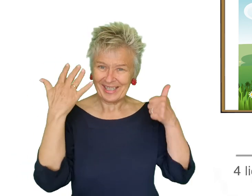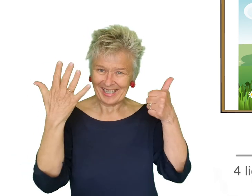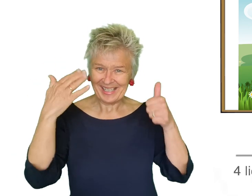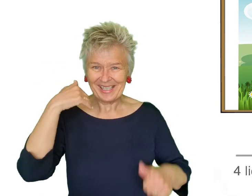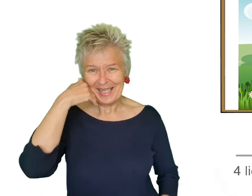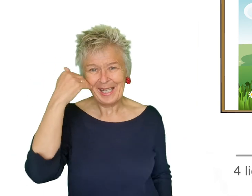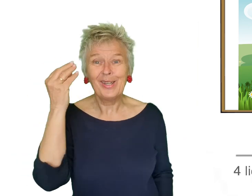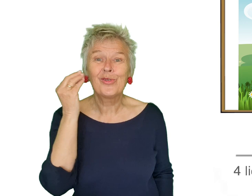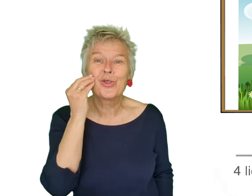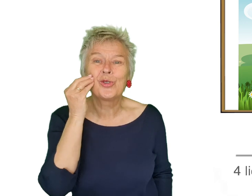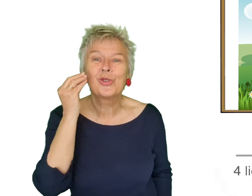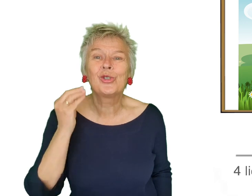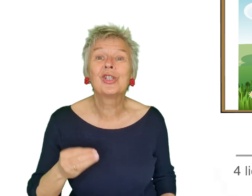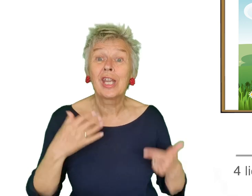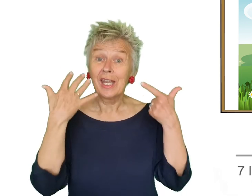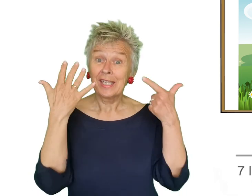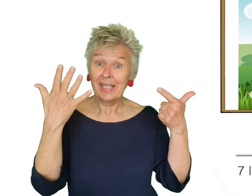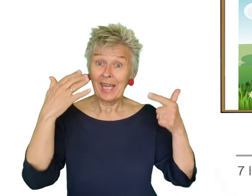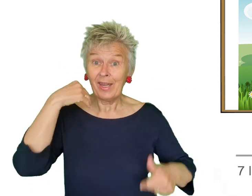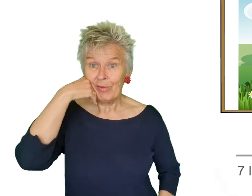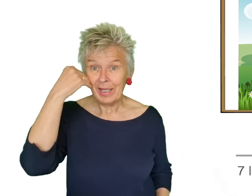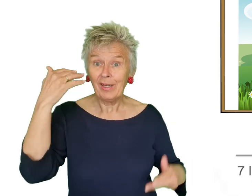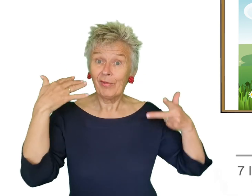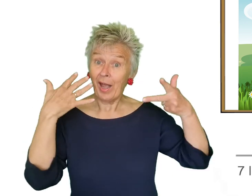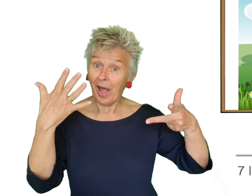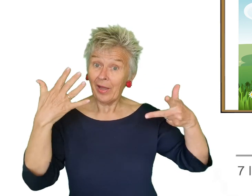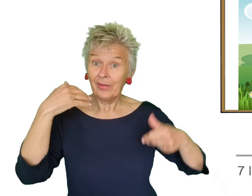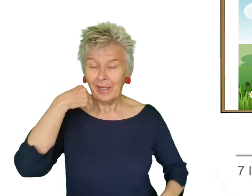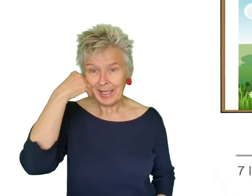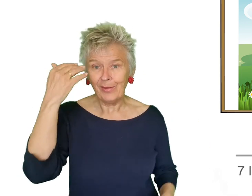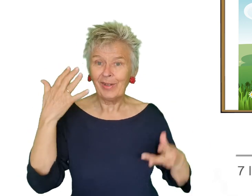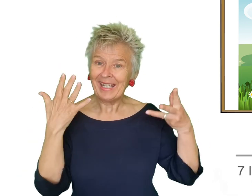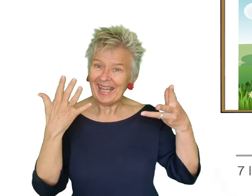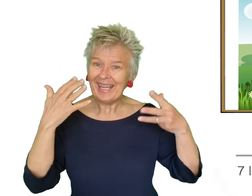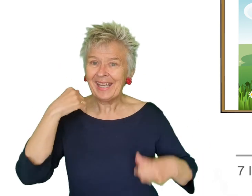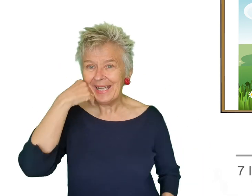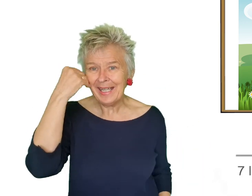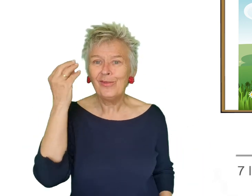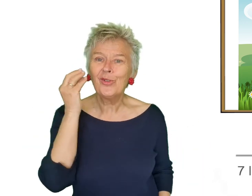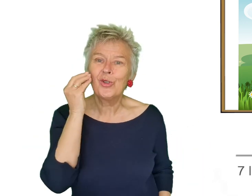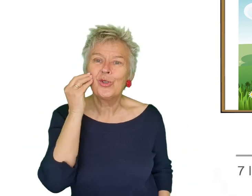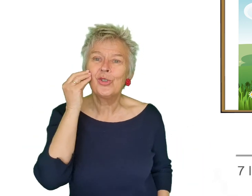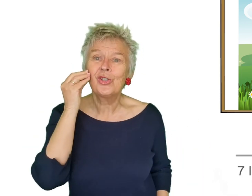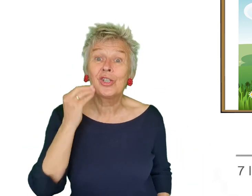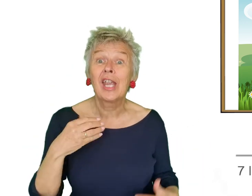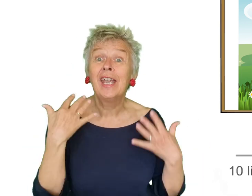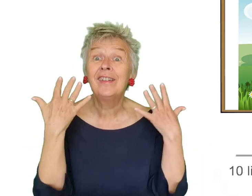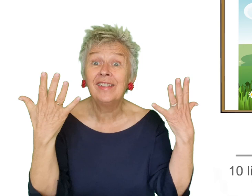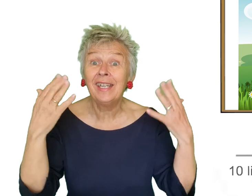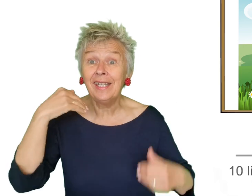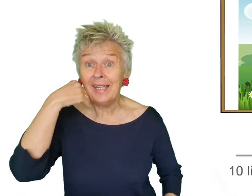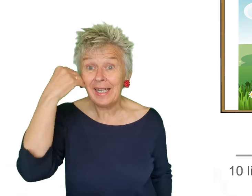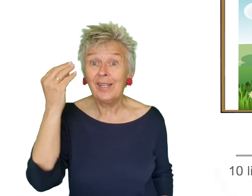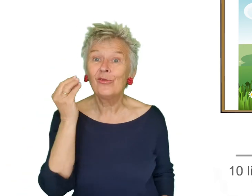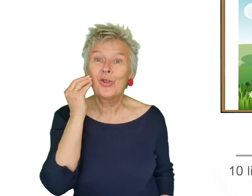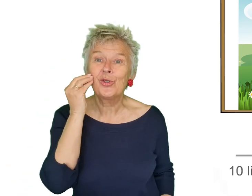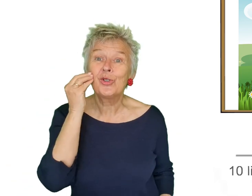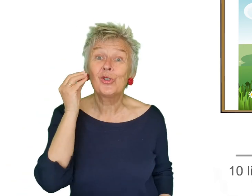zes lieve kusjes zeven lieve acht lieve negen lieve kusjes 10 lieve kusjes